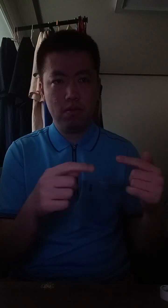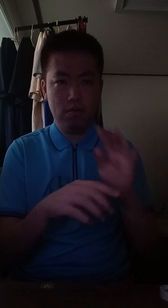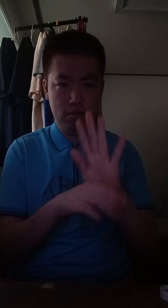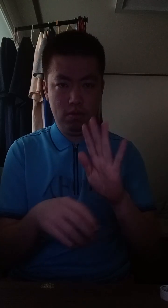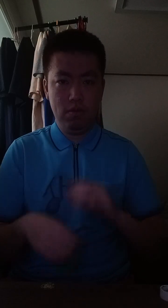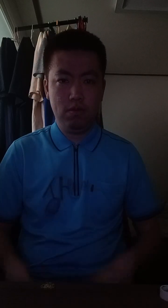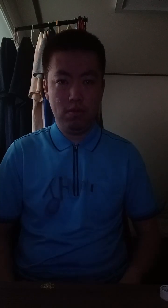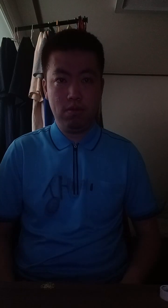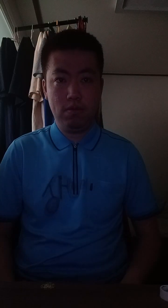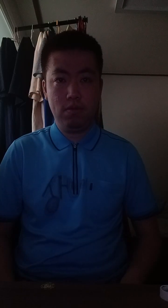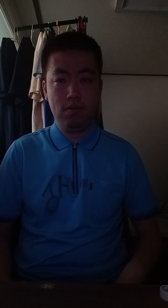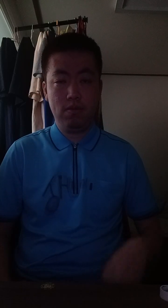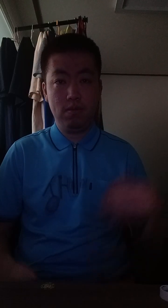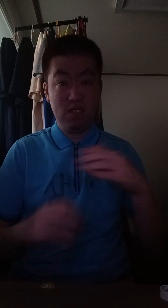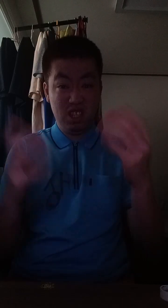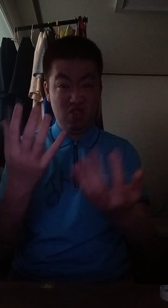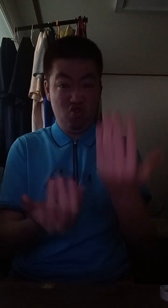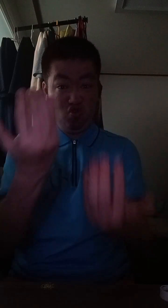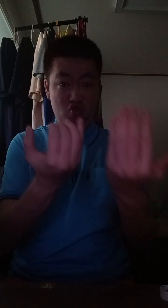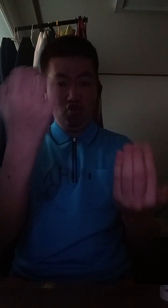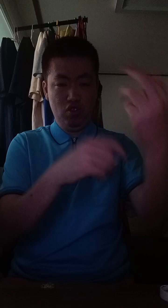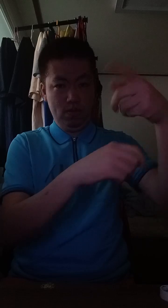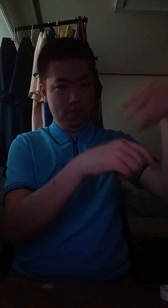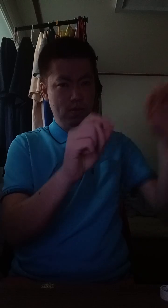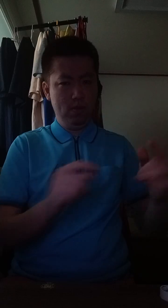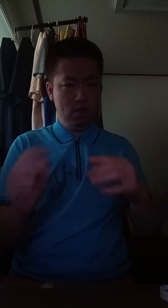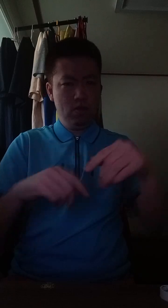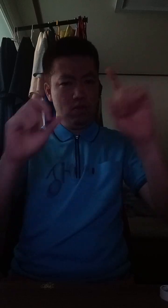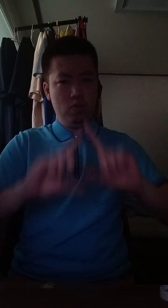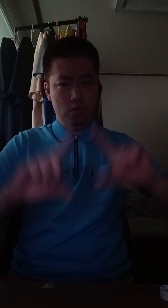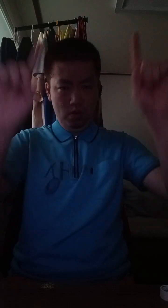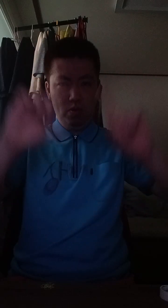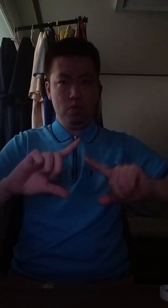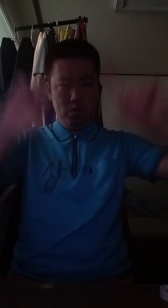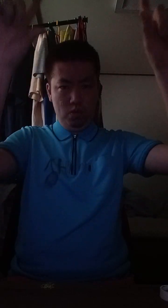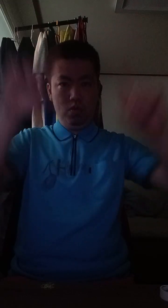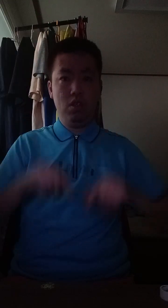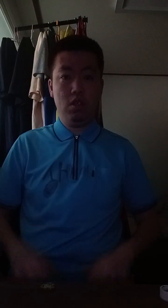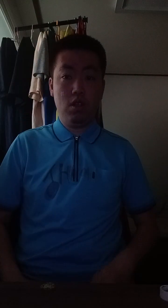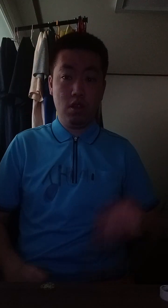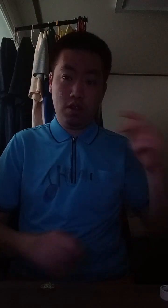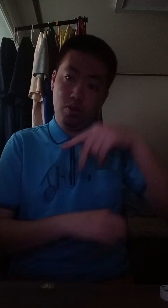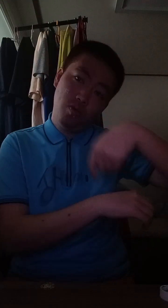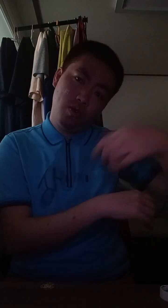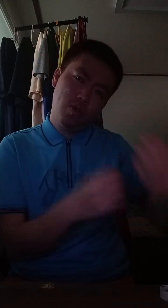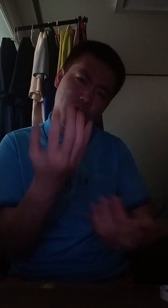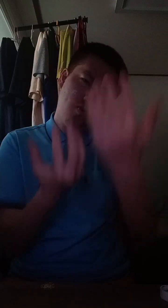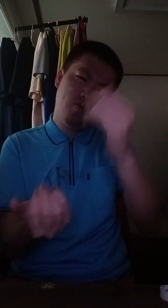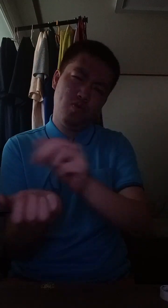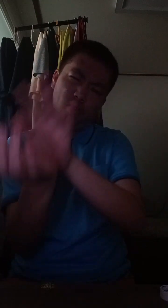밝혔습니다. 시뻘건 불기둥이 공장 위로 솟구칩니다. 건물 곳곳에서 불꽃도 터집니다.